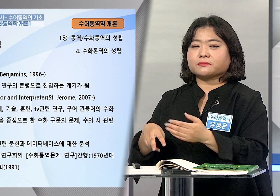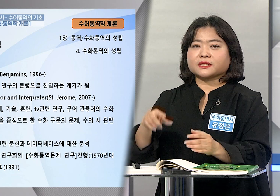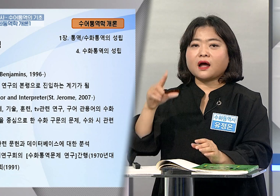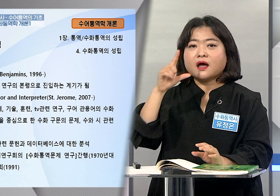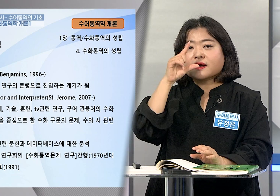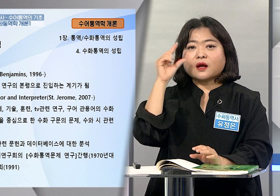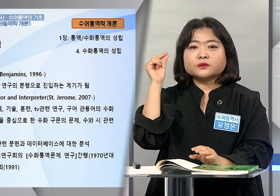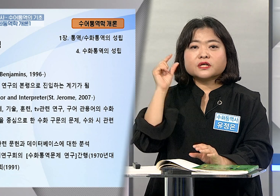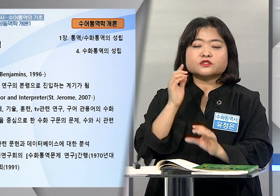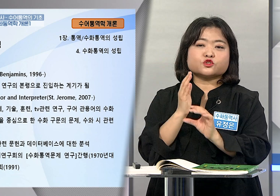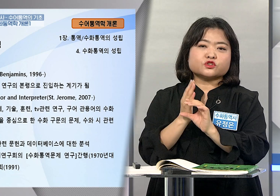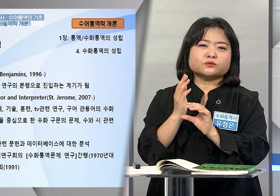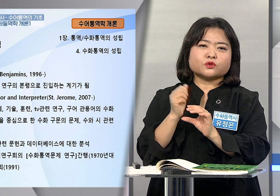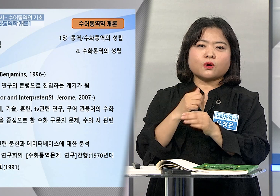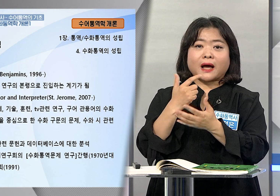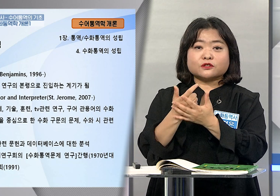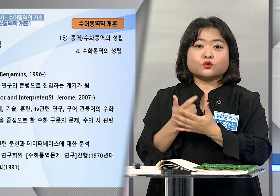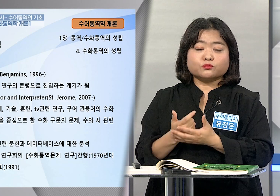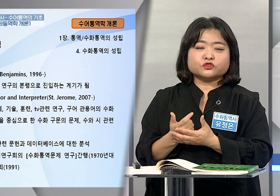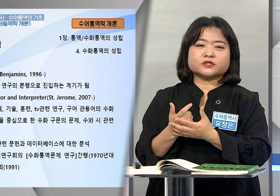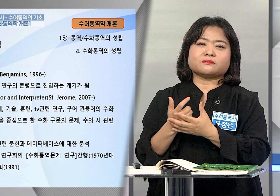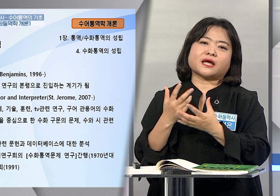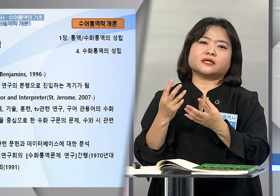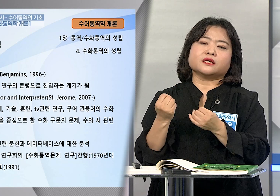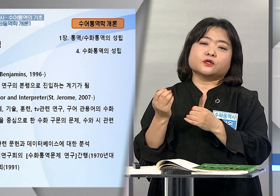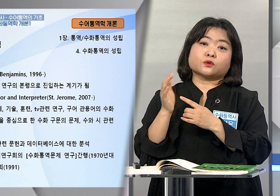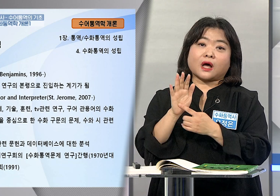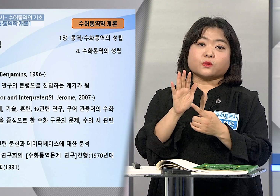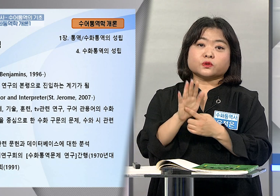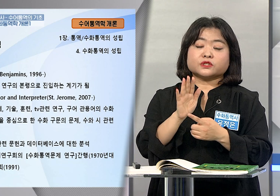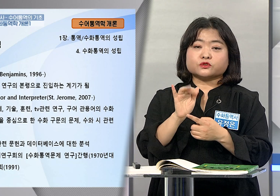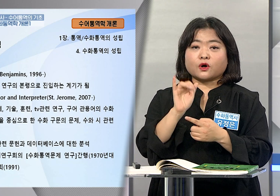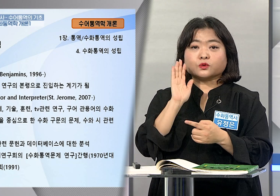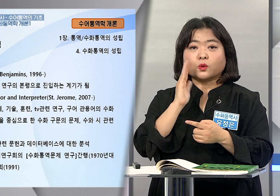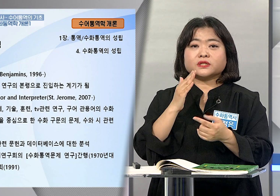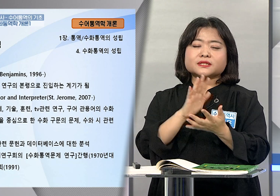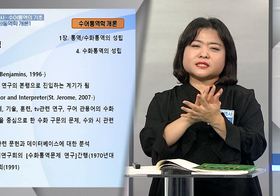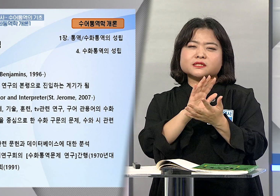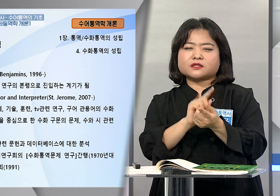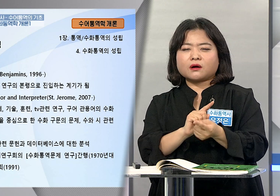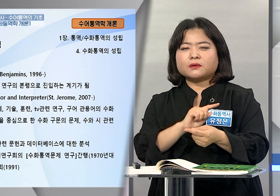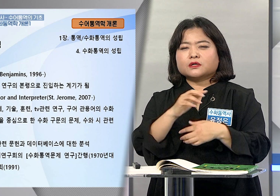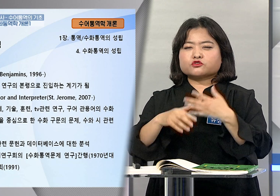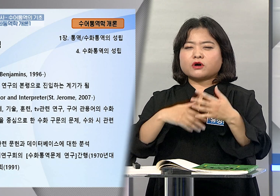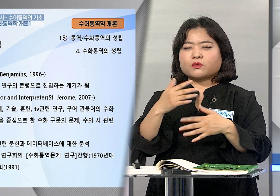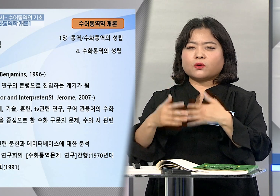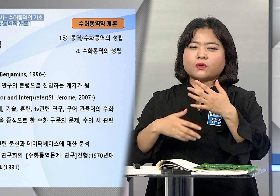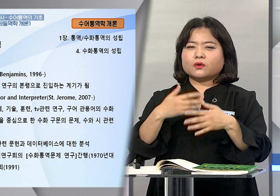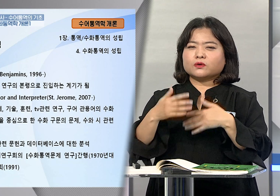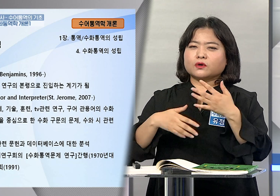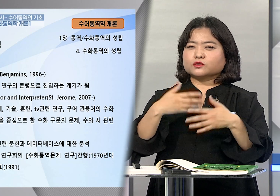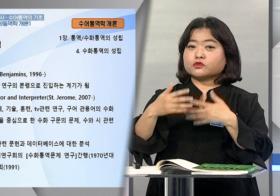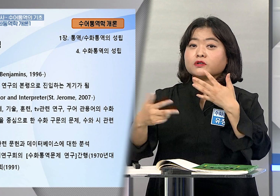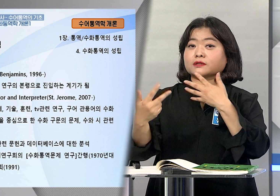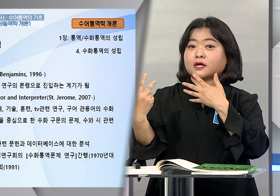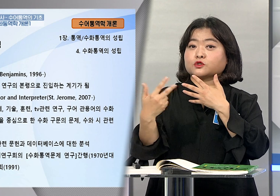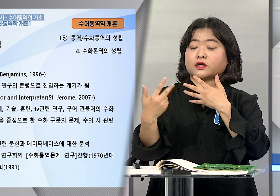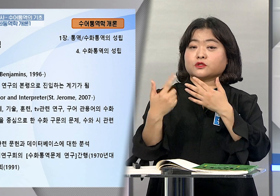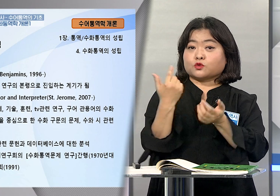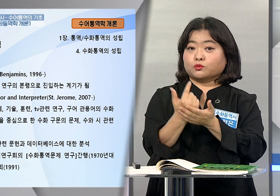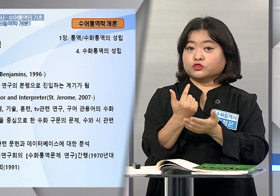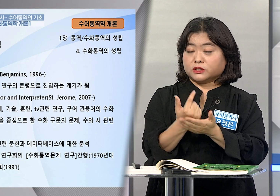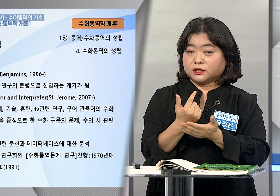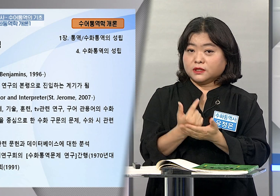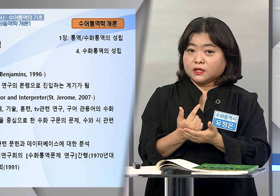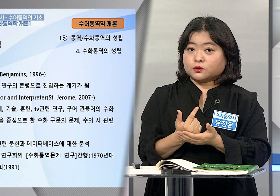읽어보시기 바랍니다. 갈로댓을 중심으로 많은 논문들이 많이 또 나오고 있고요. 농인들이 직접 수어로 수어 영상을